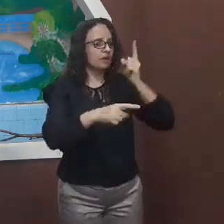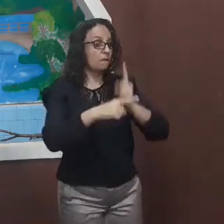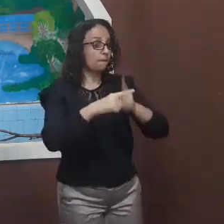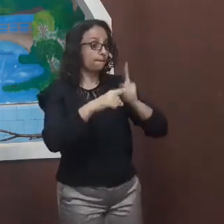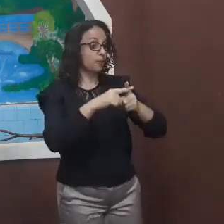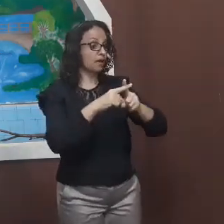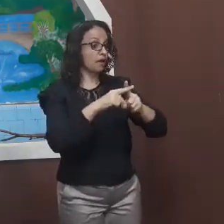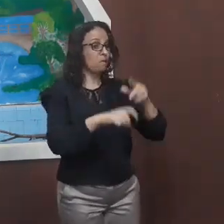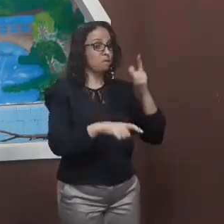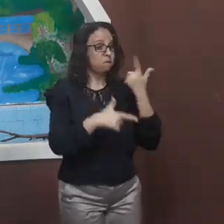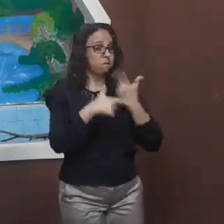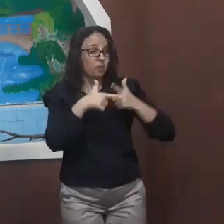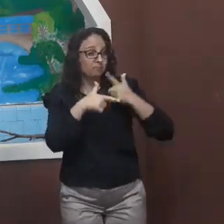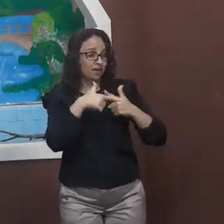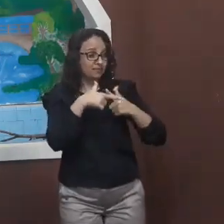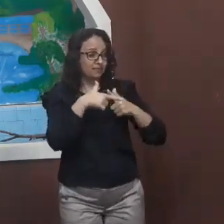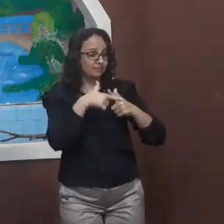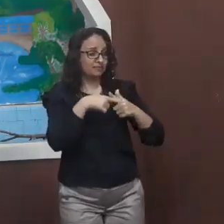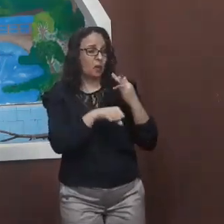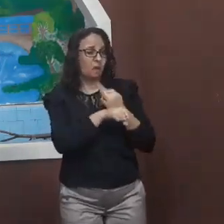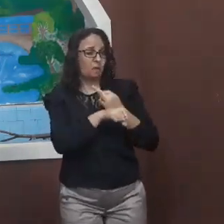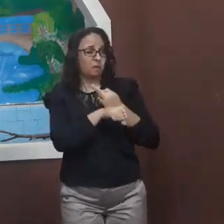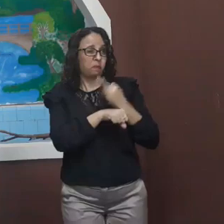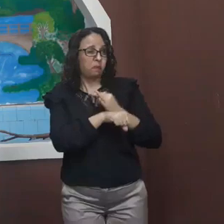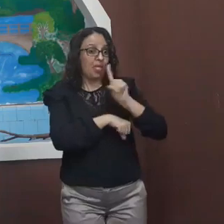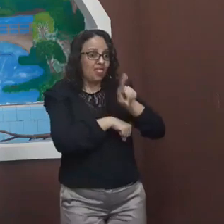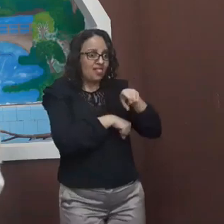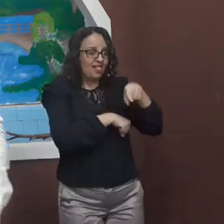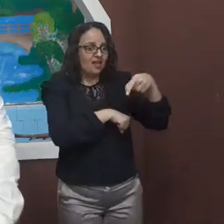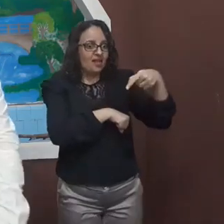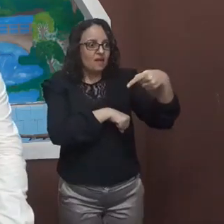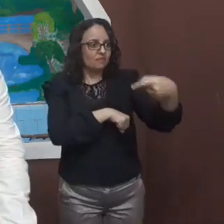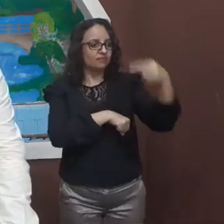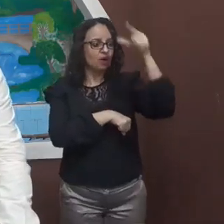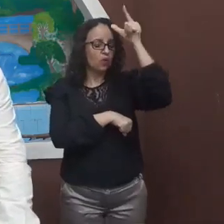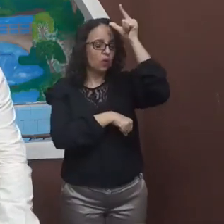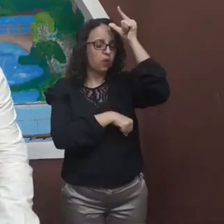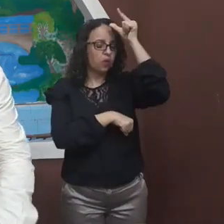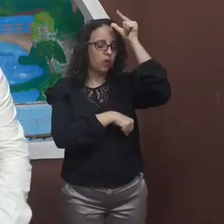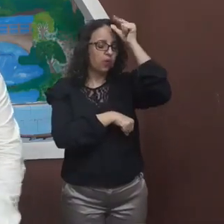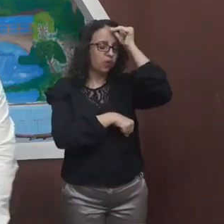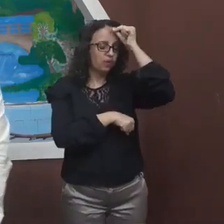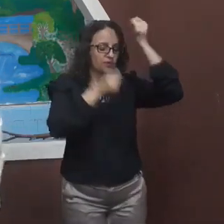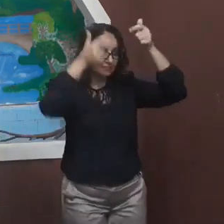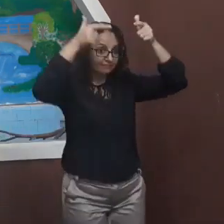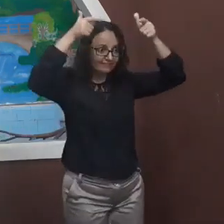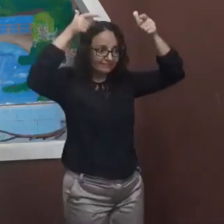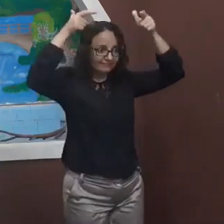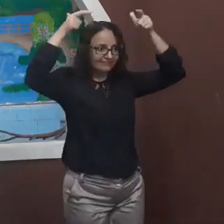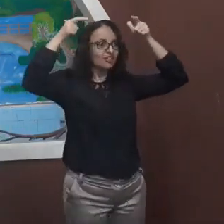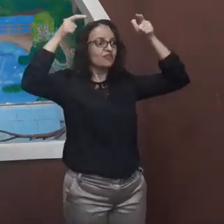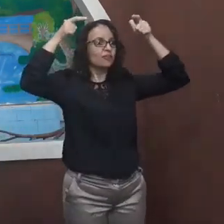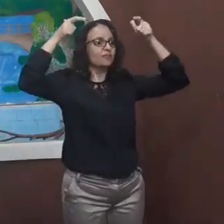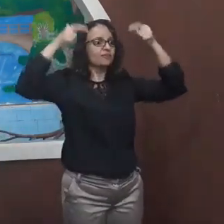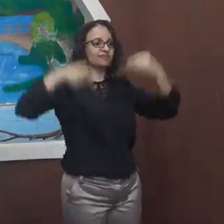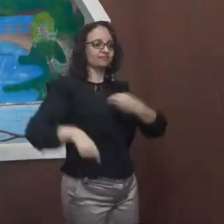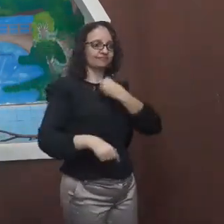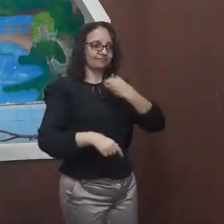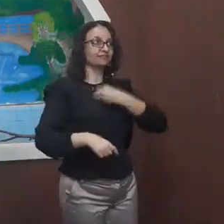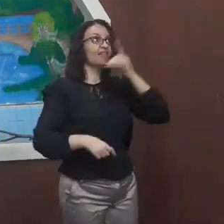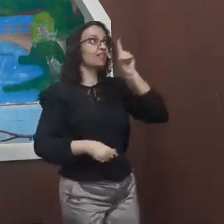da provação, aprovado, receberá a coroa da vida. E o prêmio